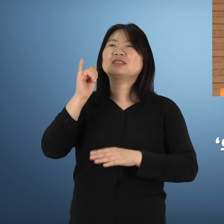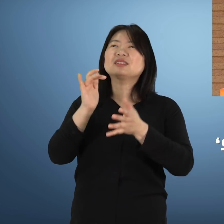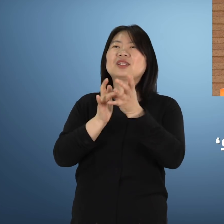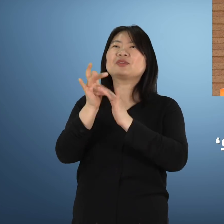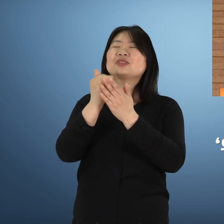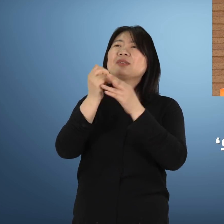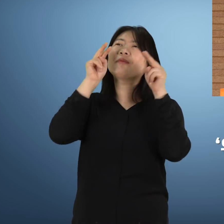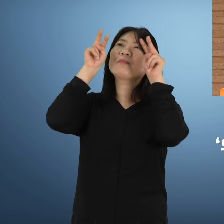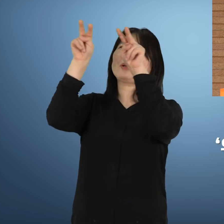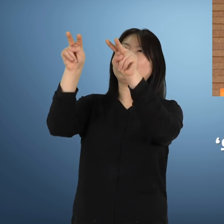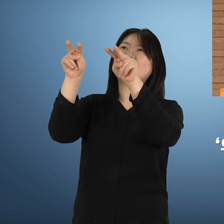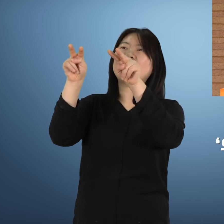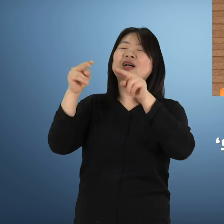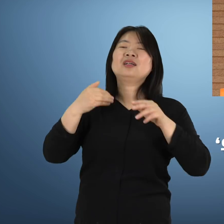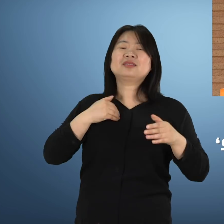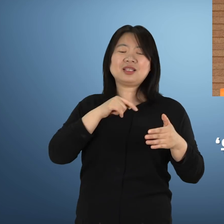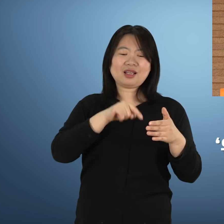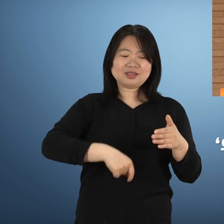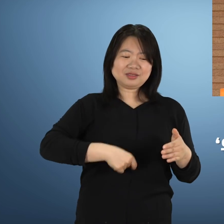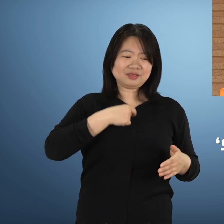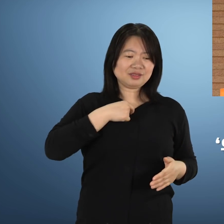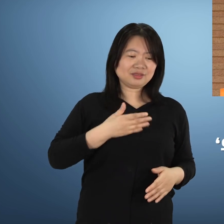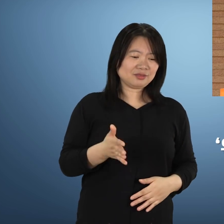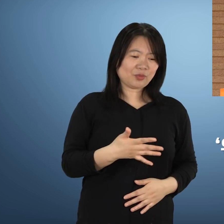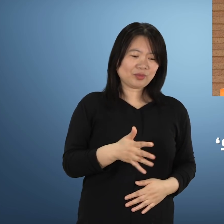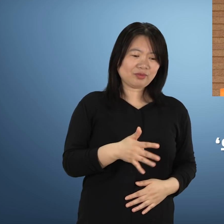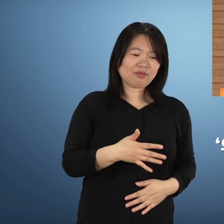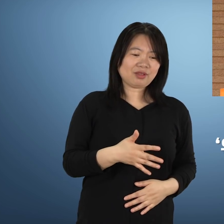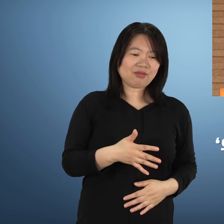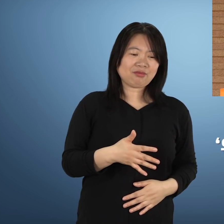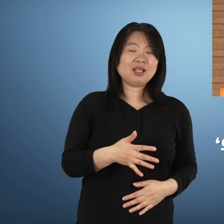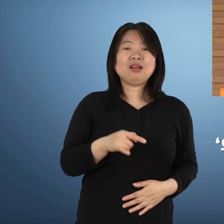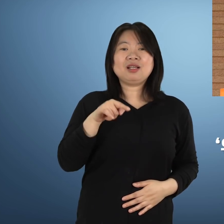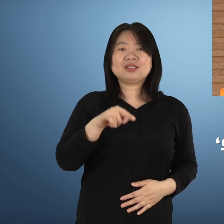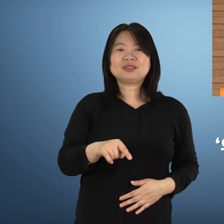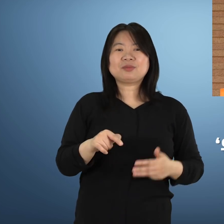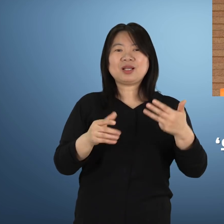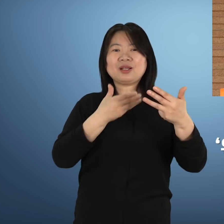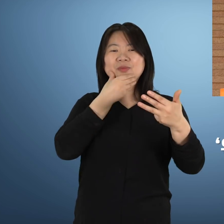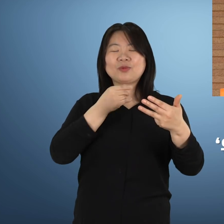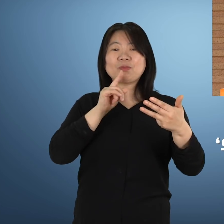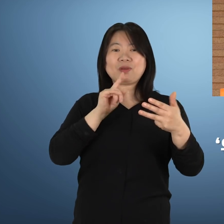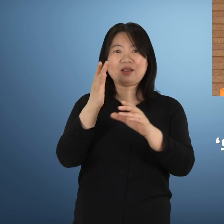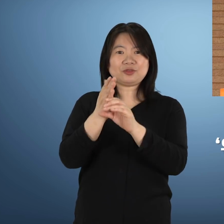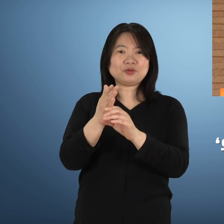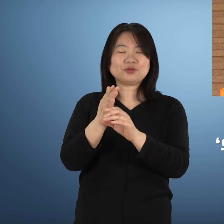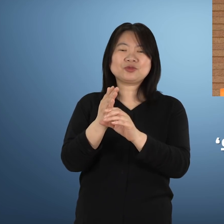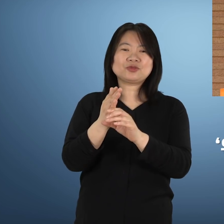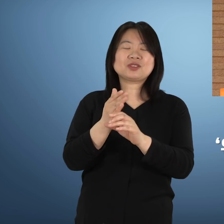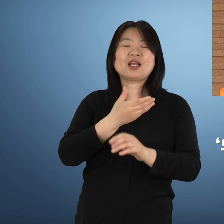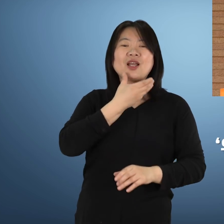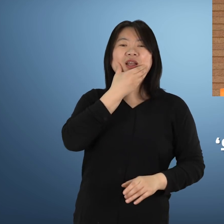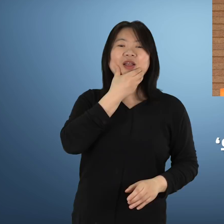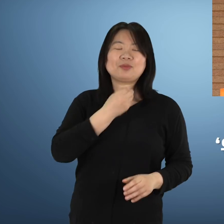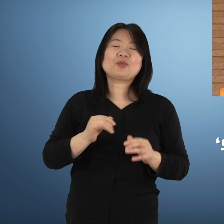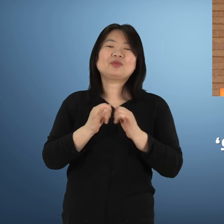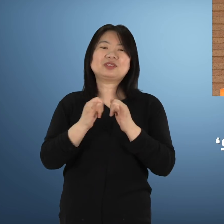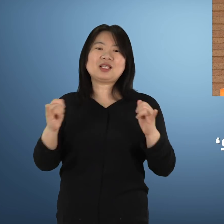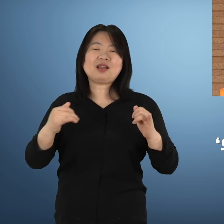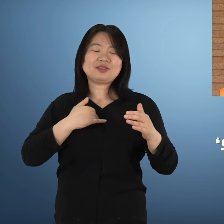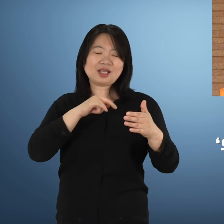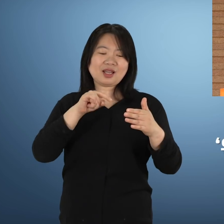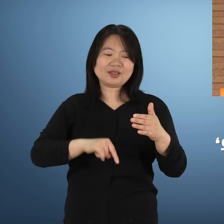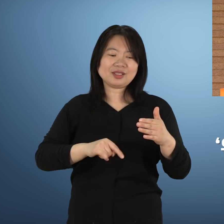그리스도. 내 안에 의가 없구나. 이것이 팔복에서 말하고자 하는 행복자입니다. 내